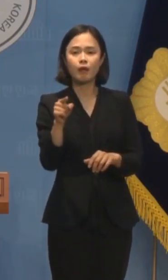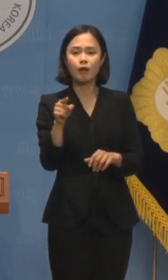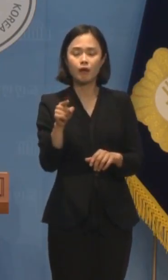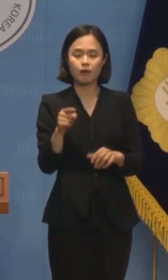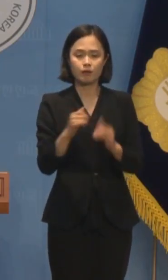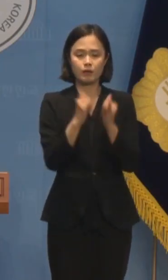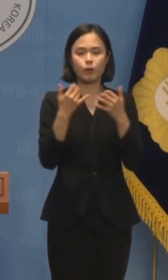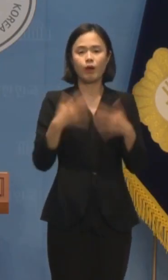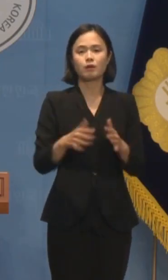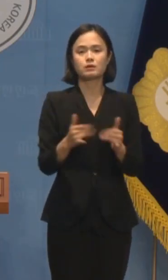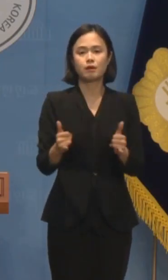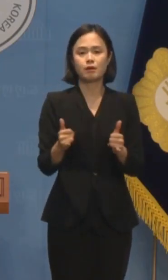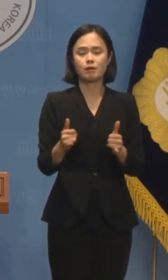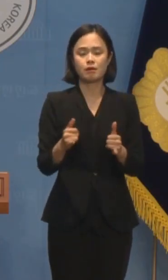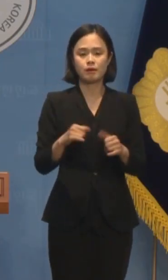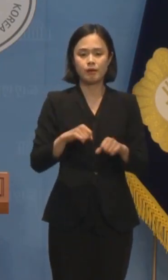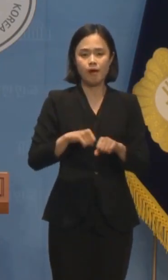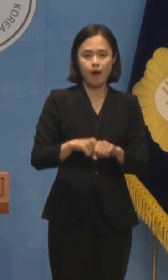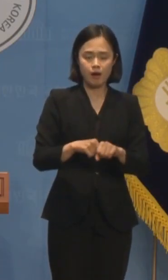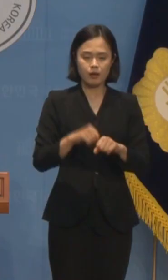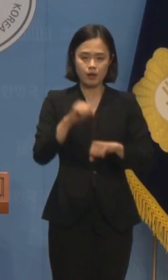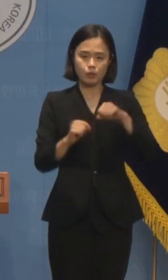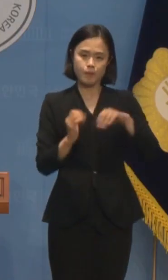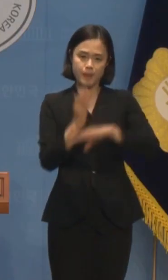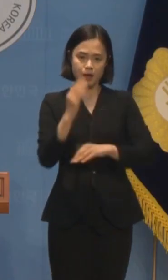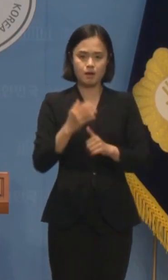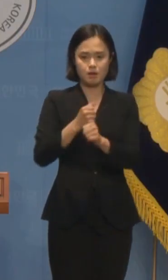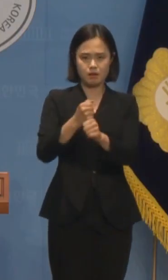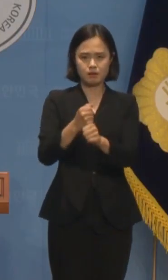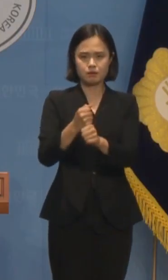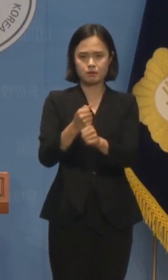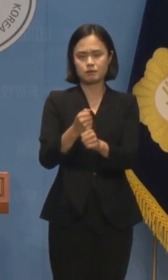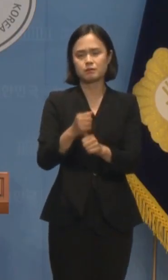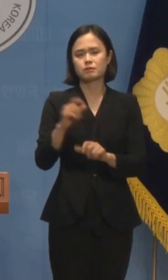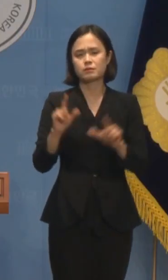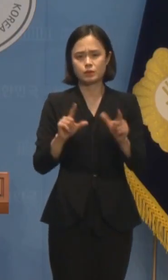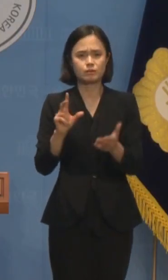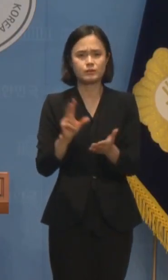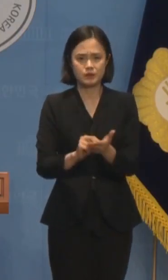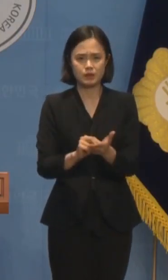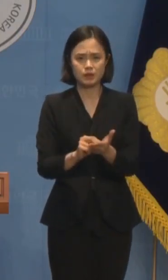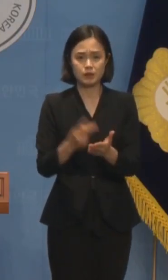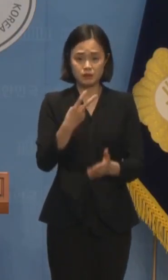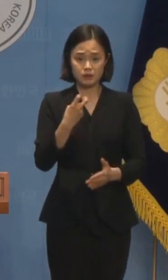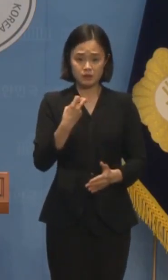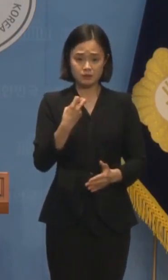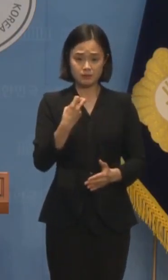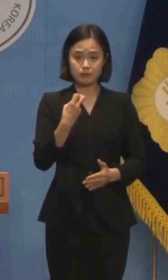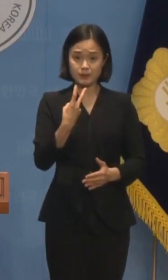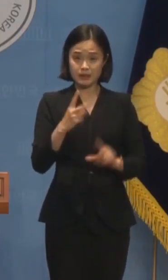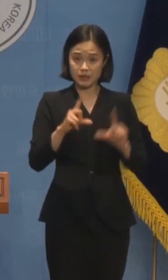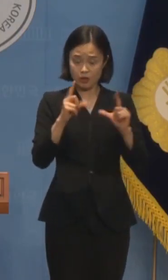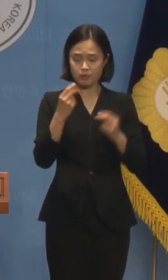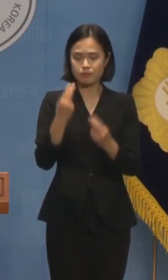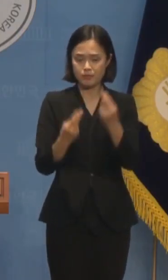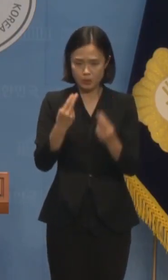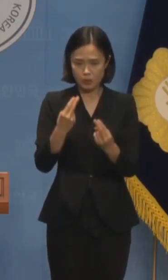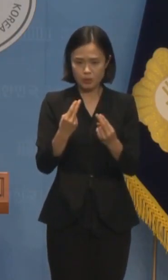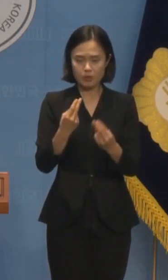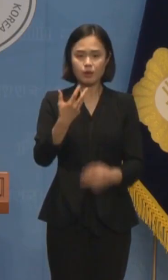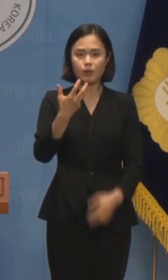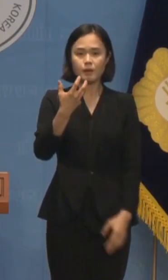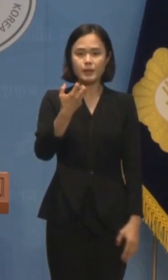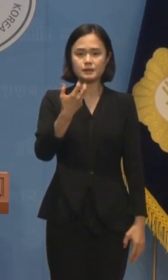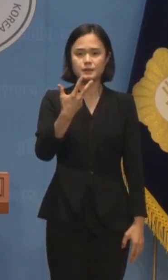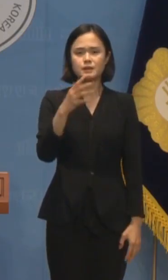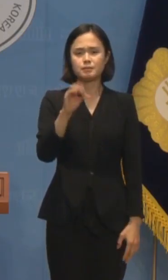행사합니다. 이미 2022년에 비해 87만 원 이상 삭감된 임금입니다.